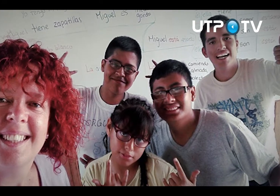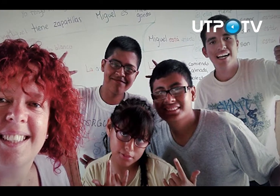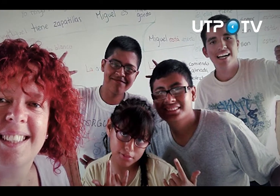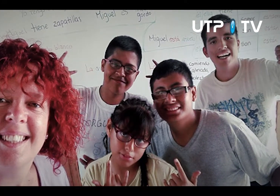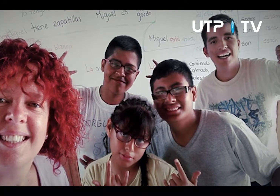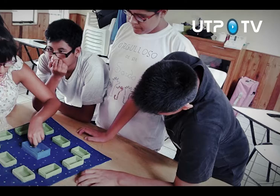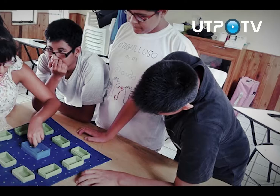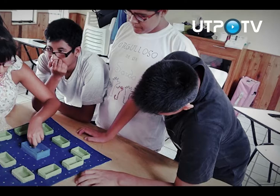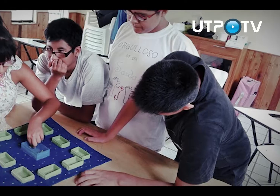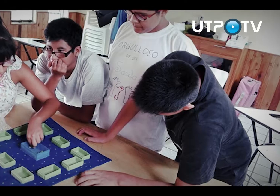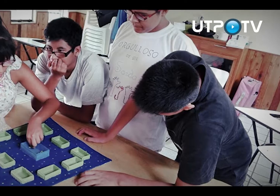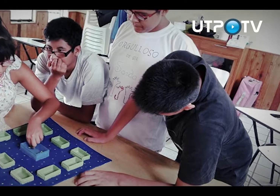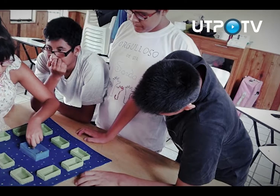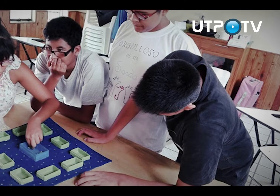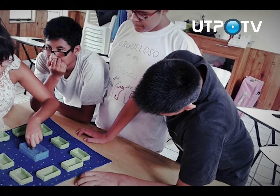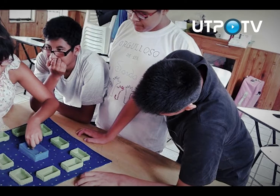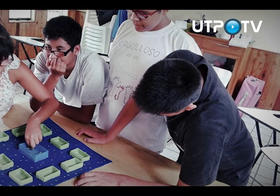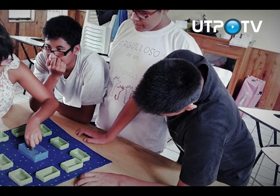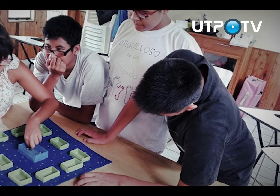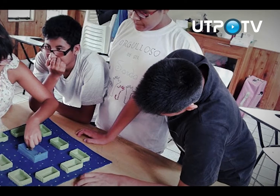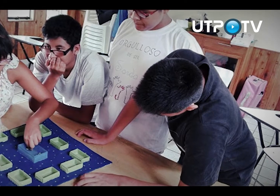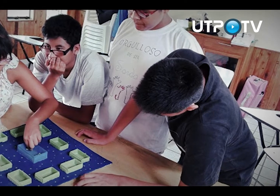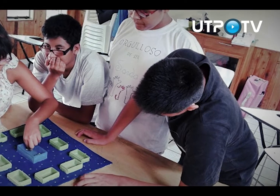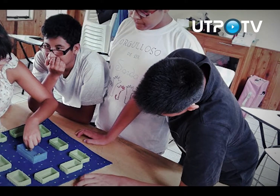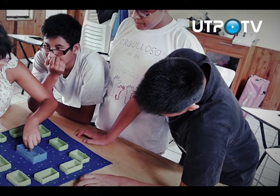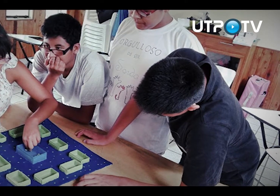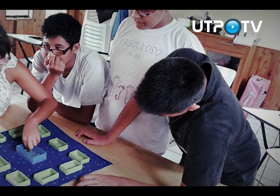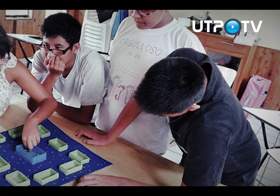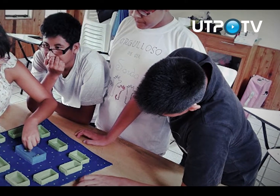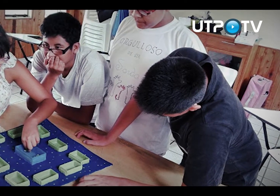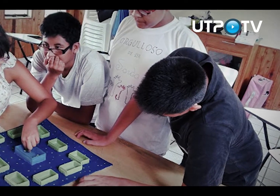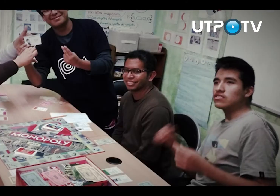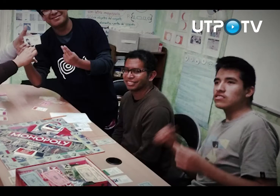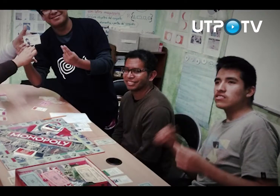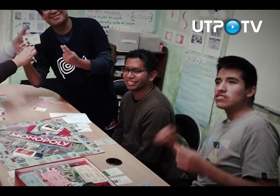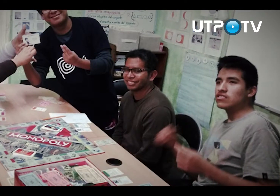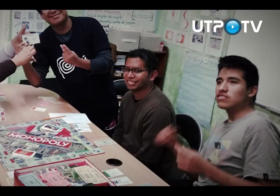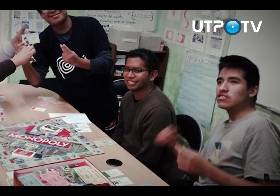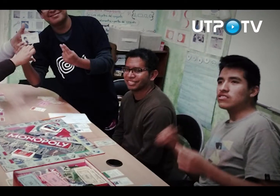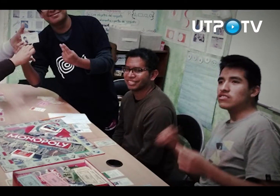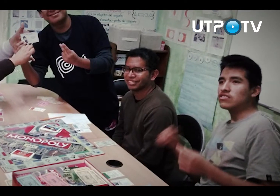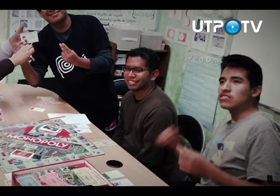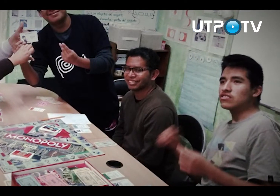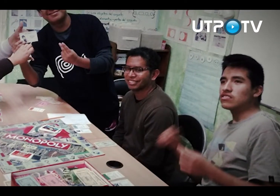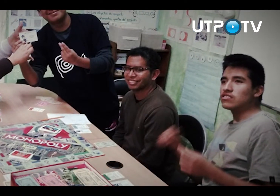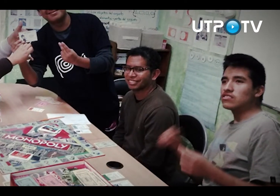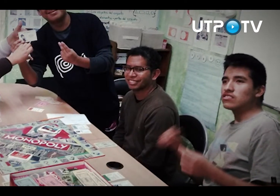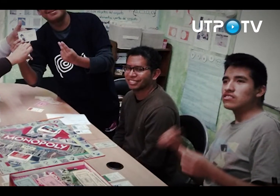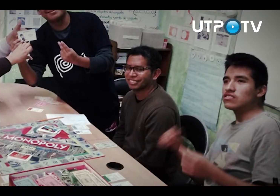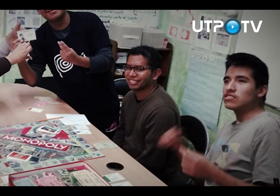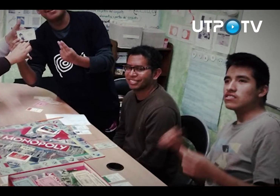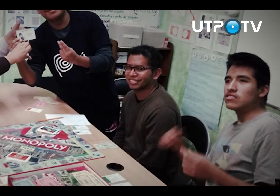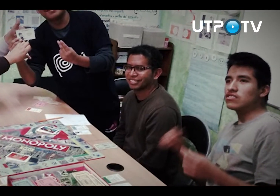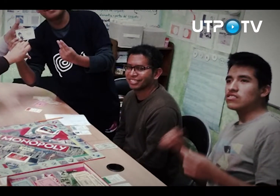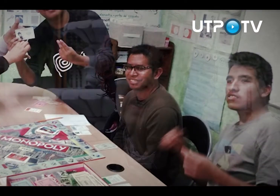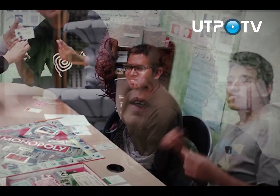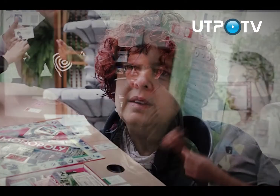asociación, comenzamos NISOR con este proyecto que se llama Hogar Sordo, que es justamente eso, que es